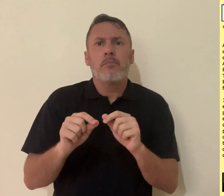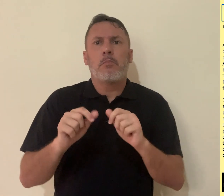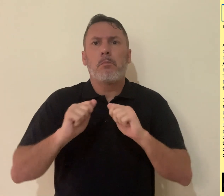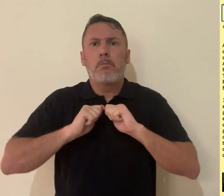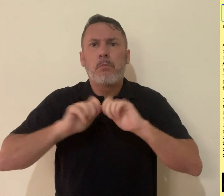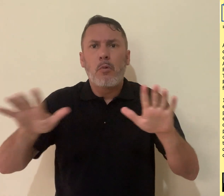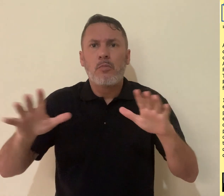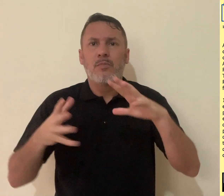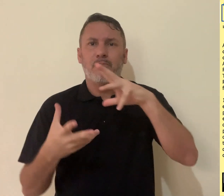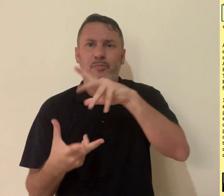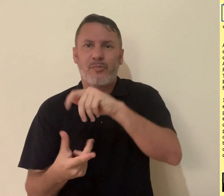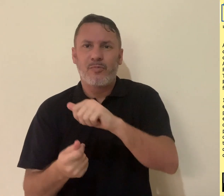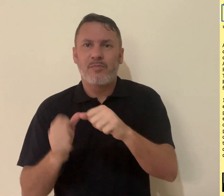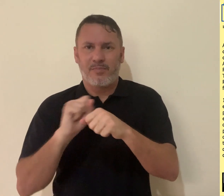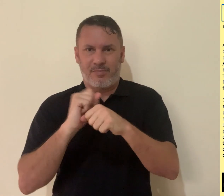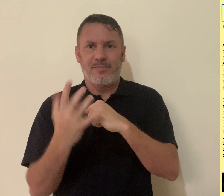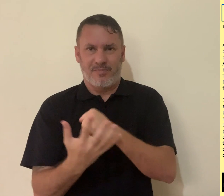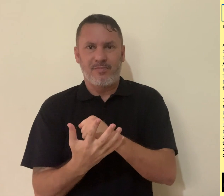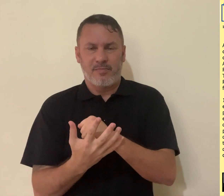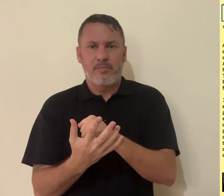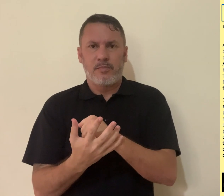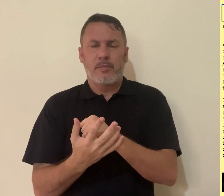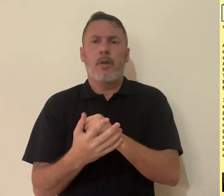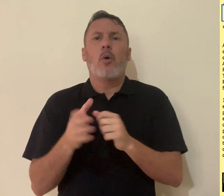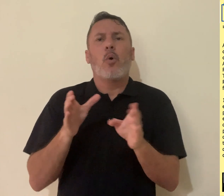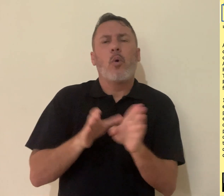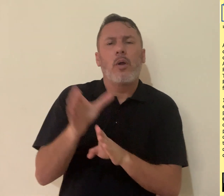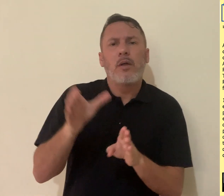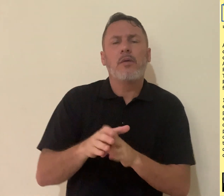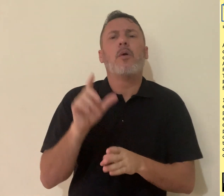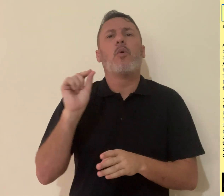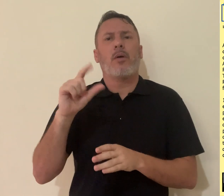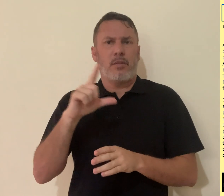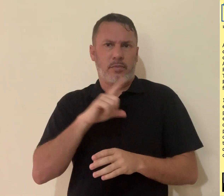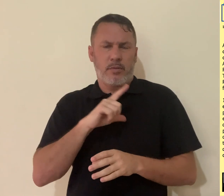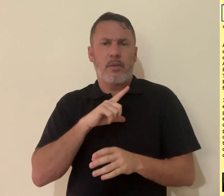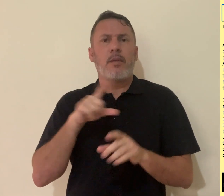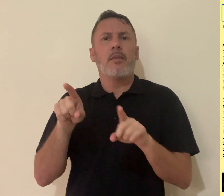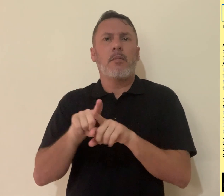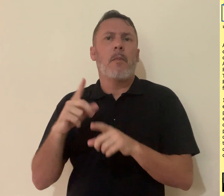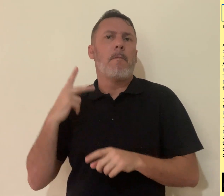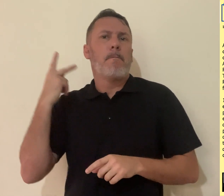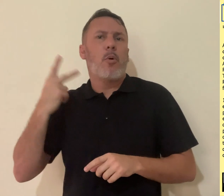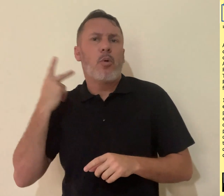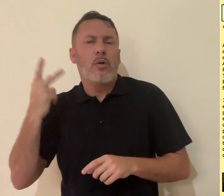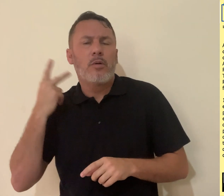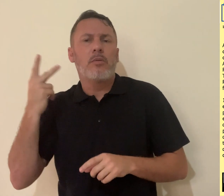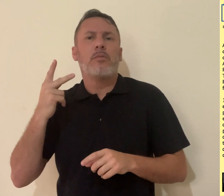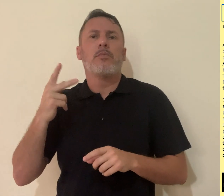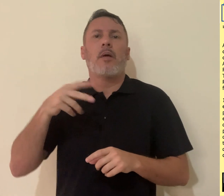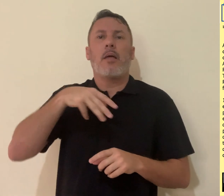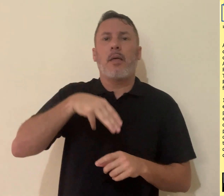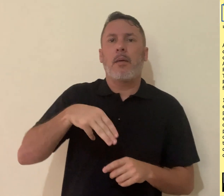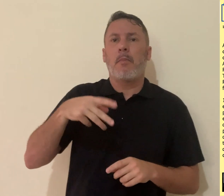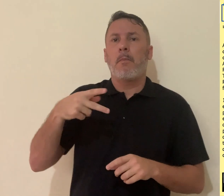medidas de contenção da disseminação da doença coronavírus covide 19 orientasse a atuação das procuradorias